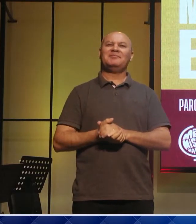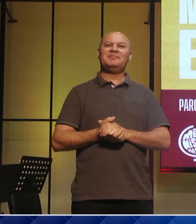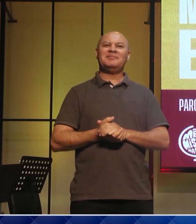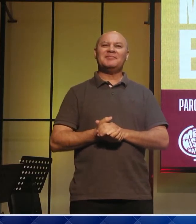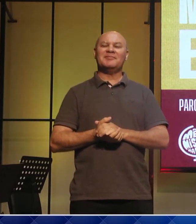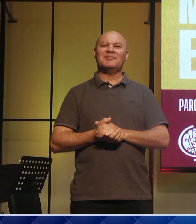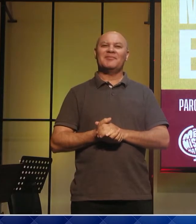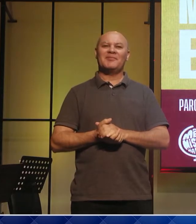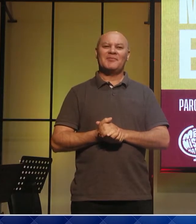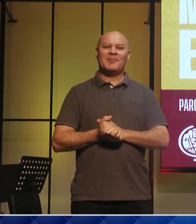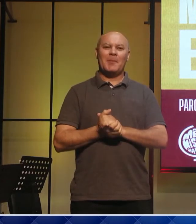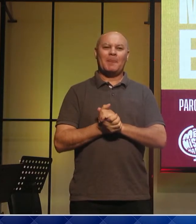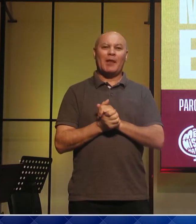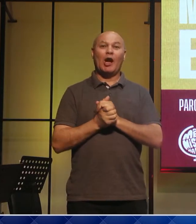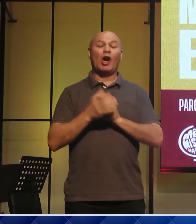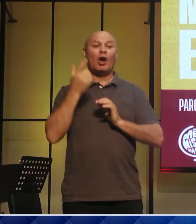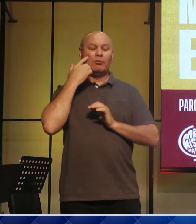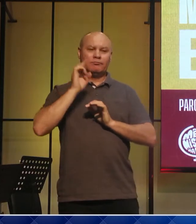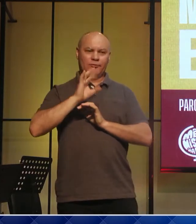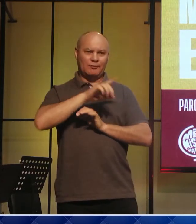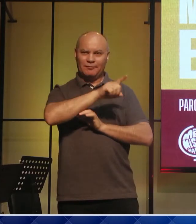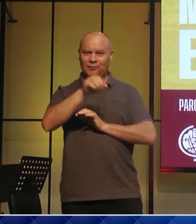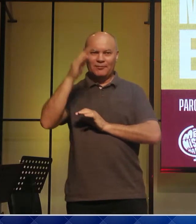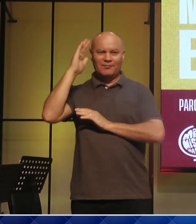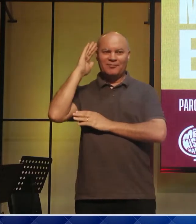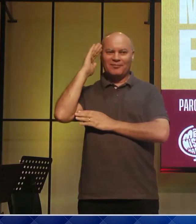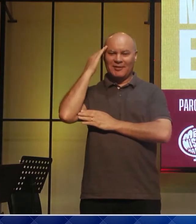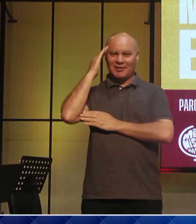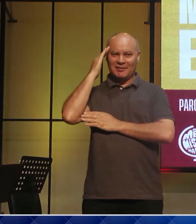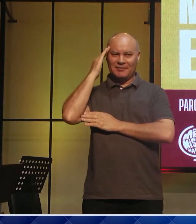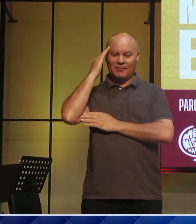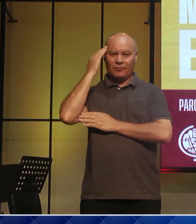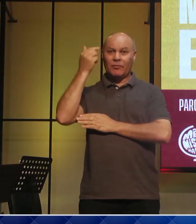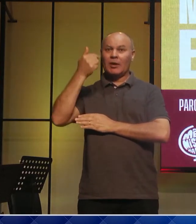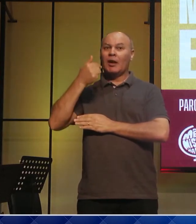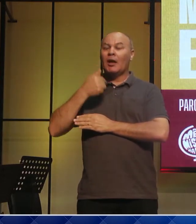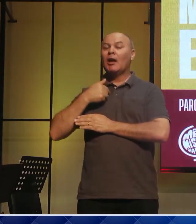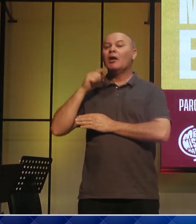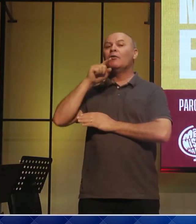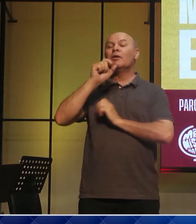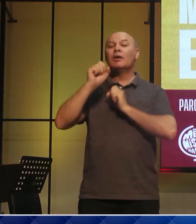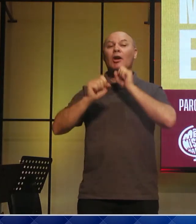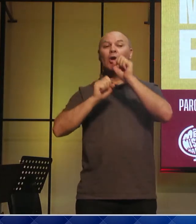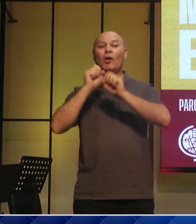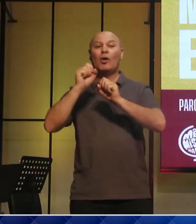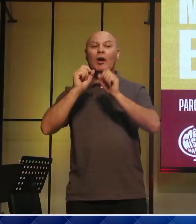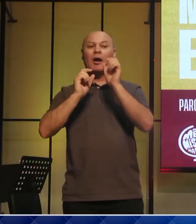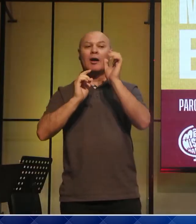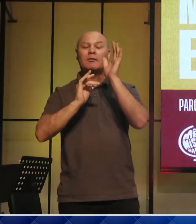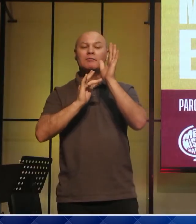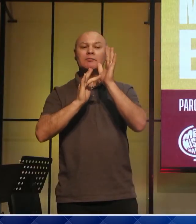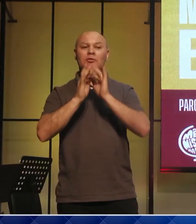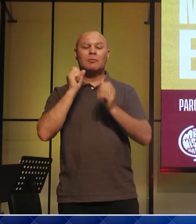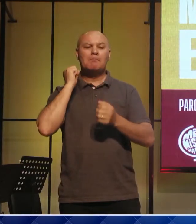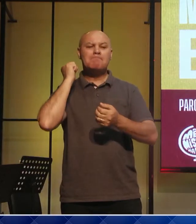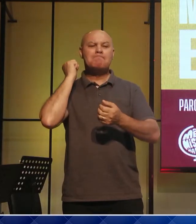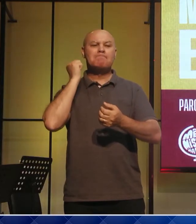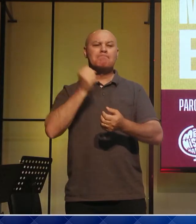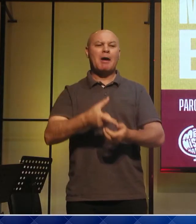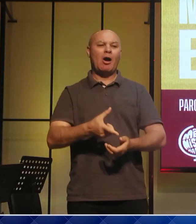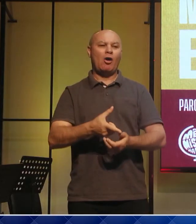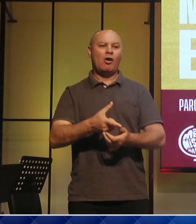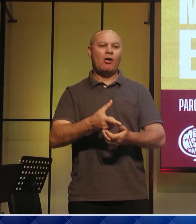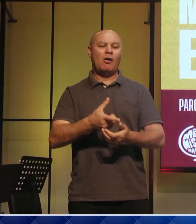Eu queria que vocês entendessem. Eu e você fomos comprados. E ele pagou. Eu